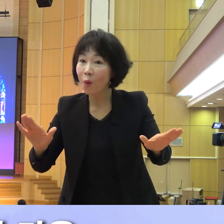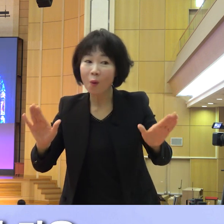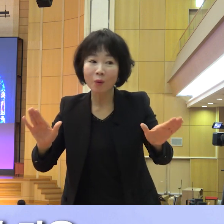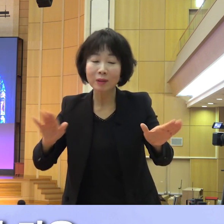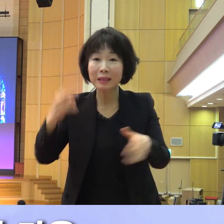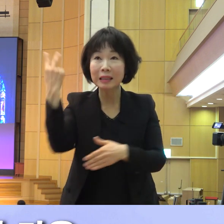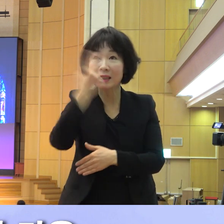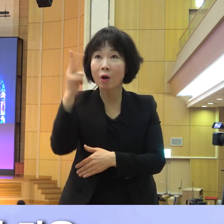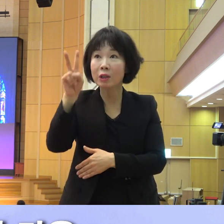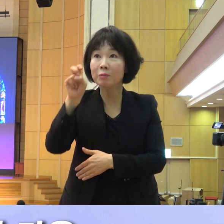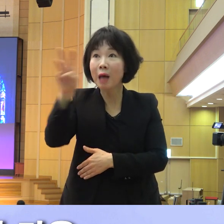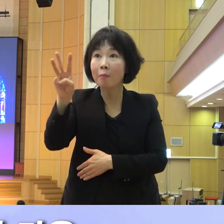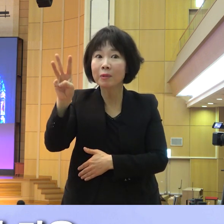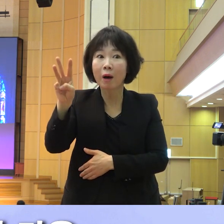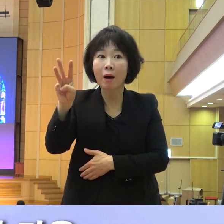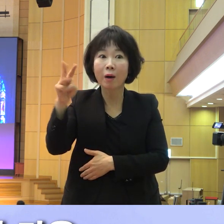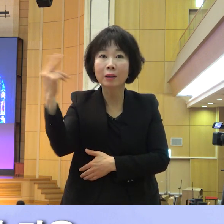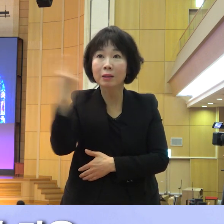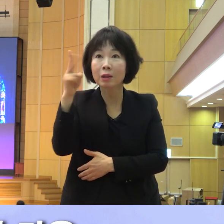23년도